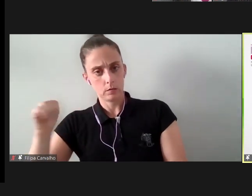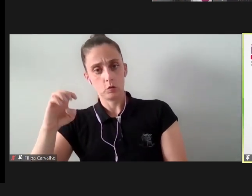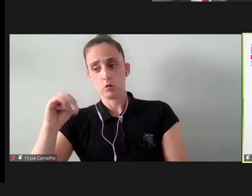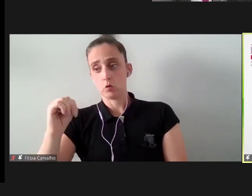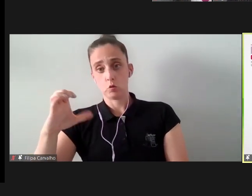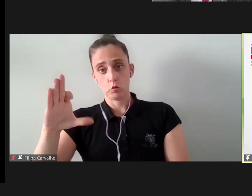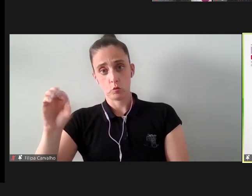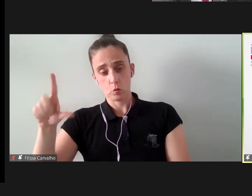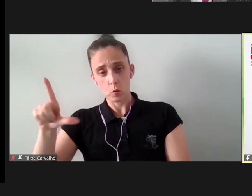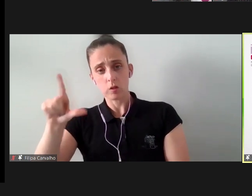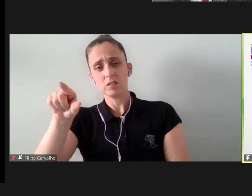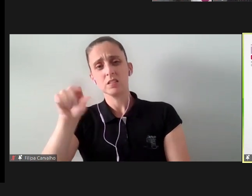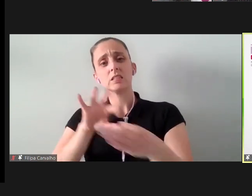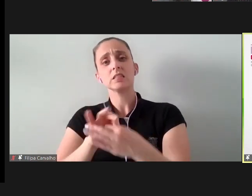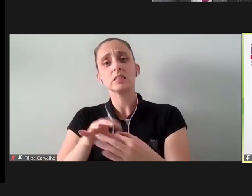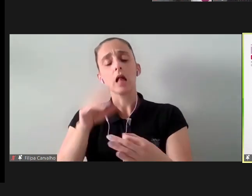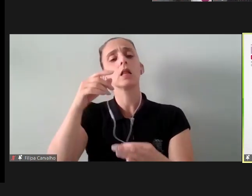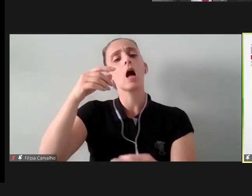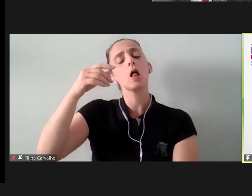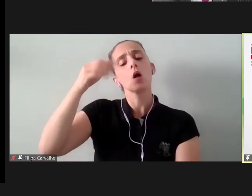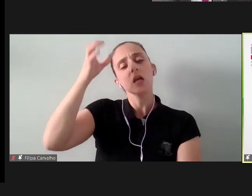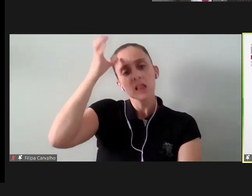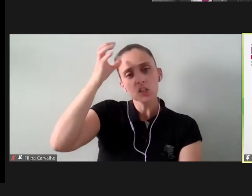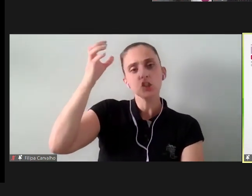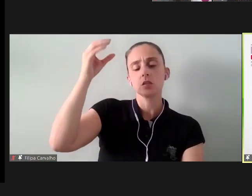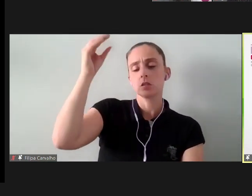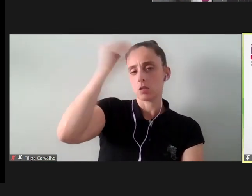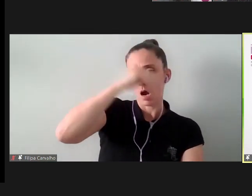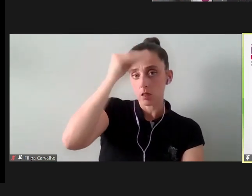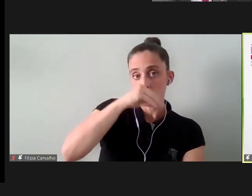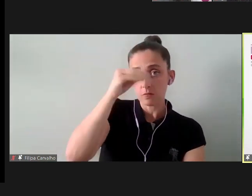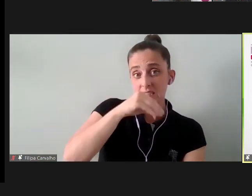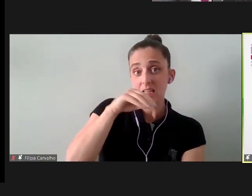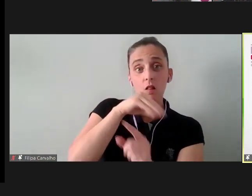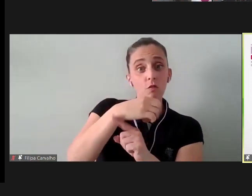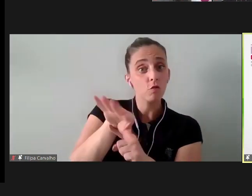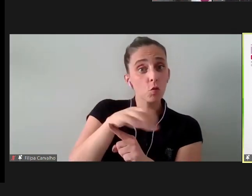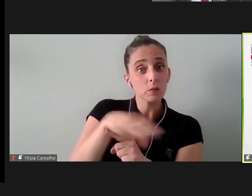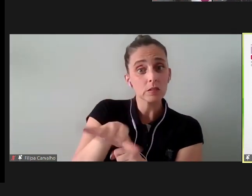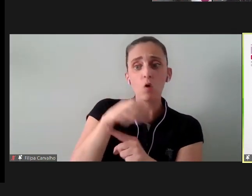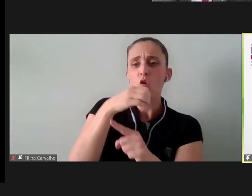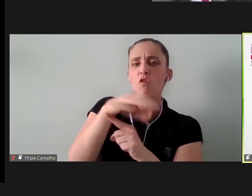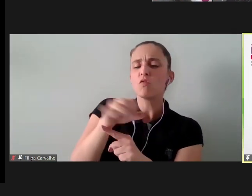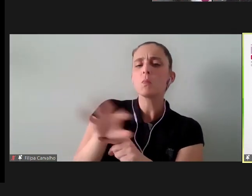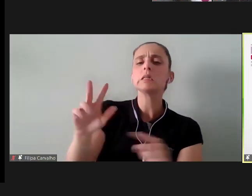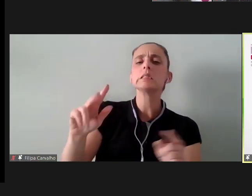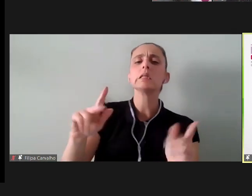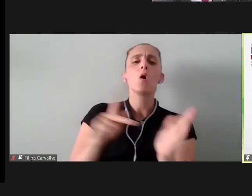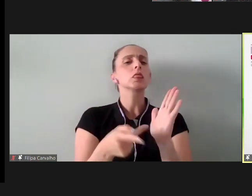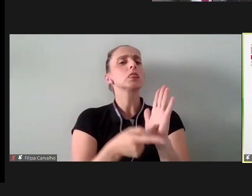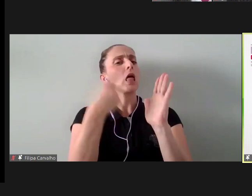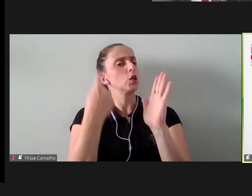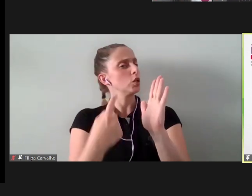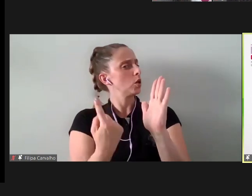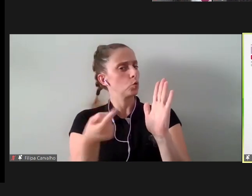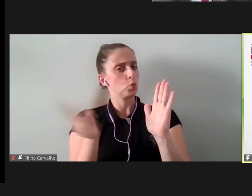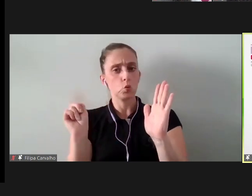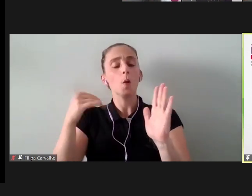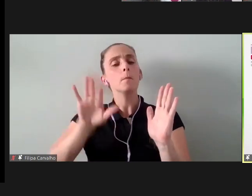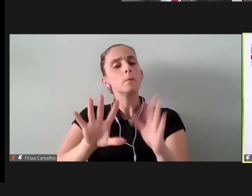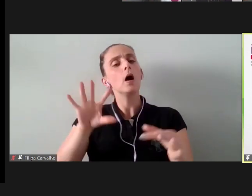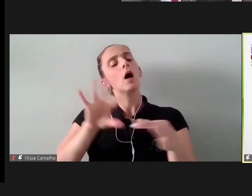da administração pública em inteligência artificial. Ou seja, é uma formação não necessariamente técnica, mas para executivos.